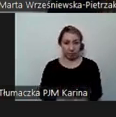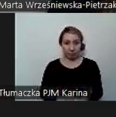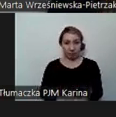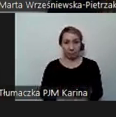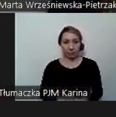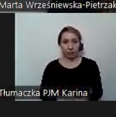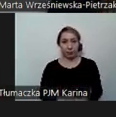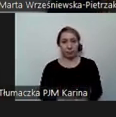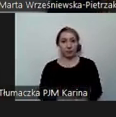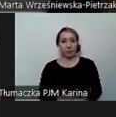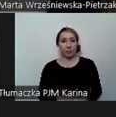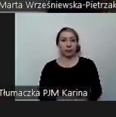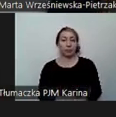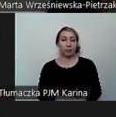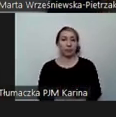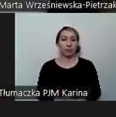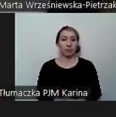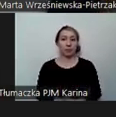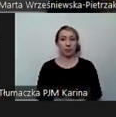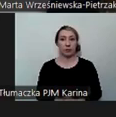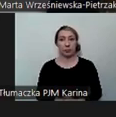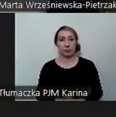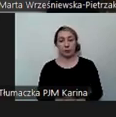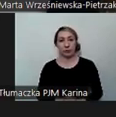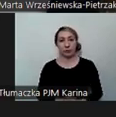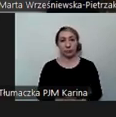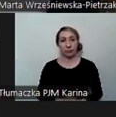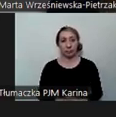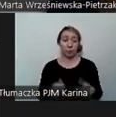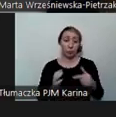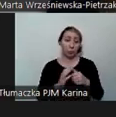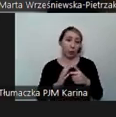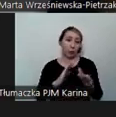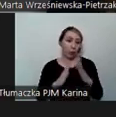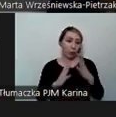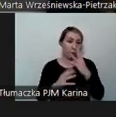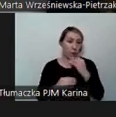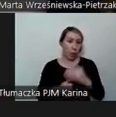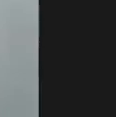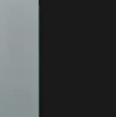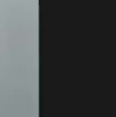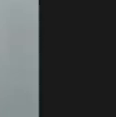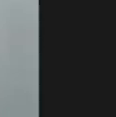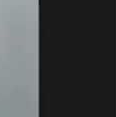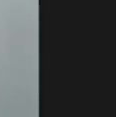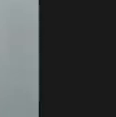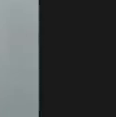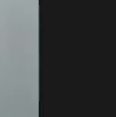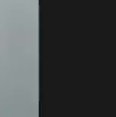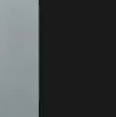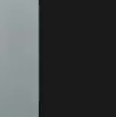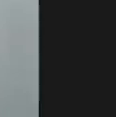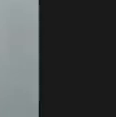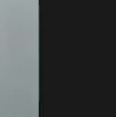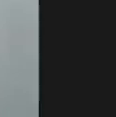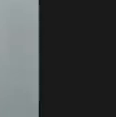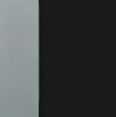Także to wygląda w ten sposób. Ja myślę, że chyba na tym